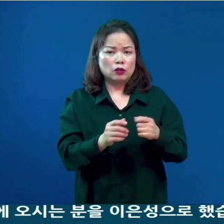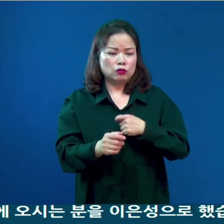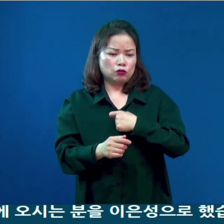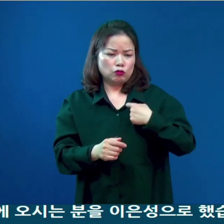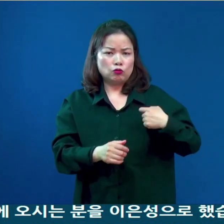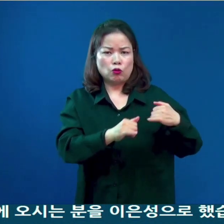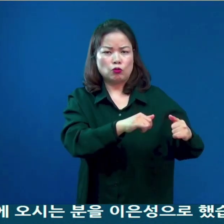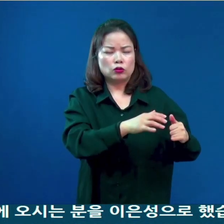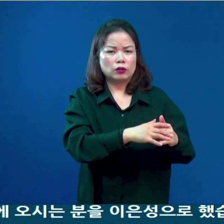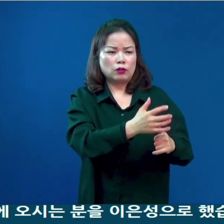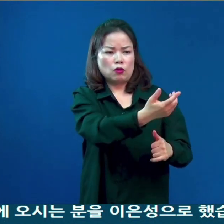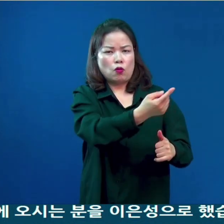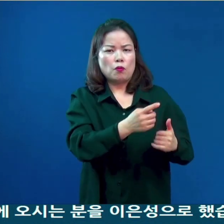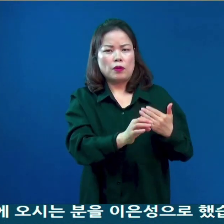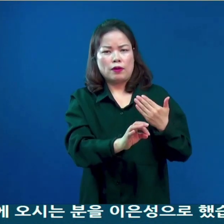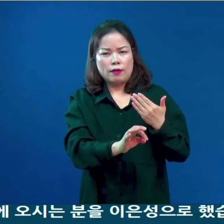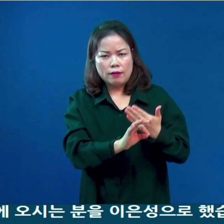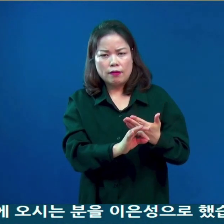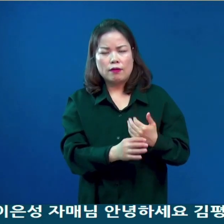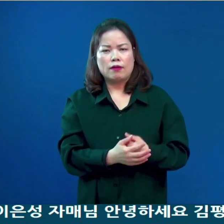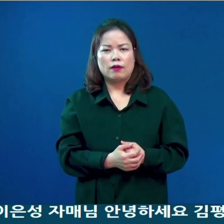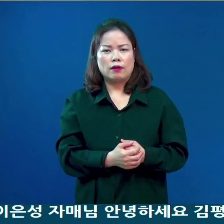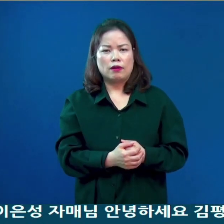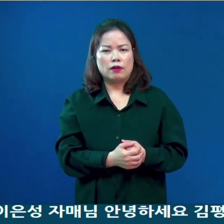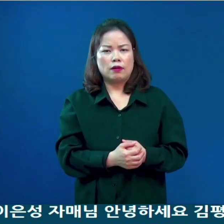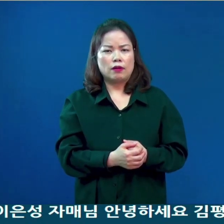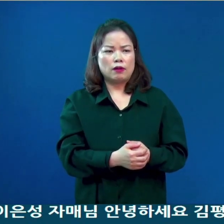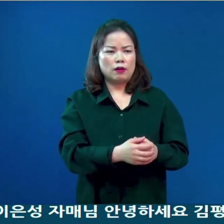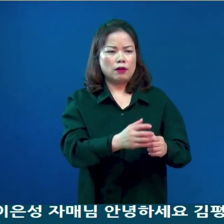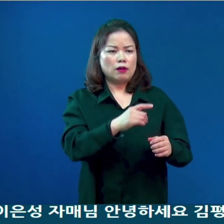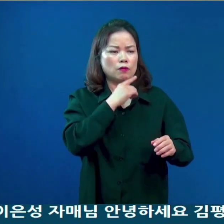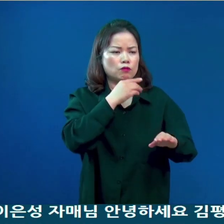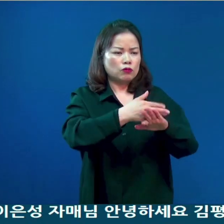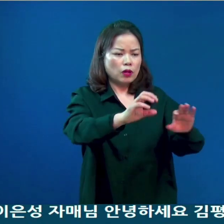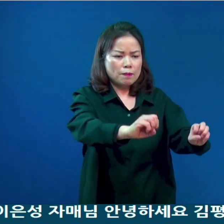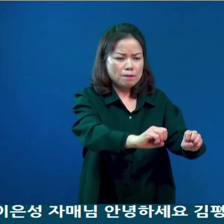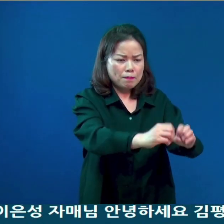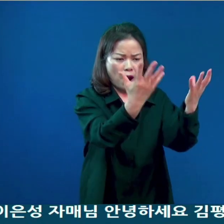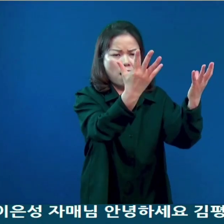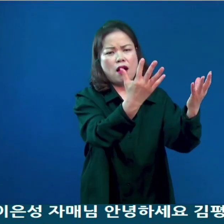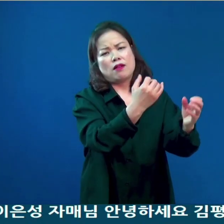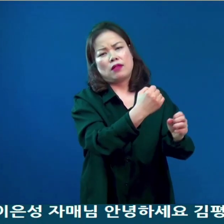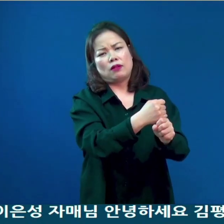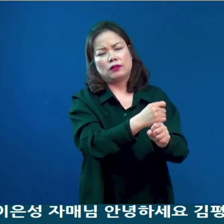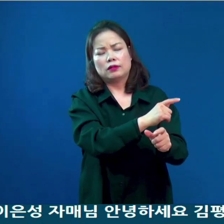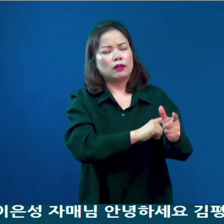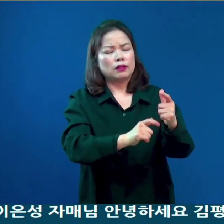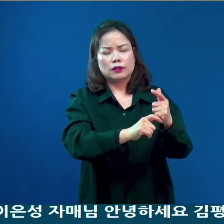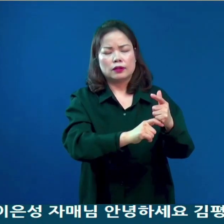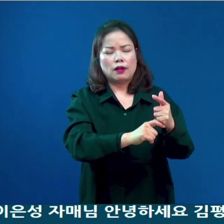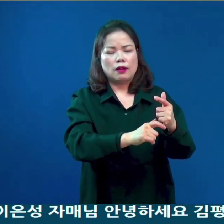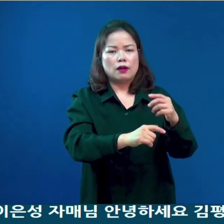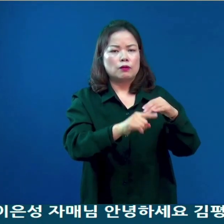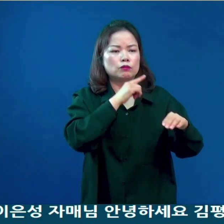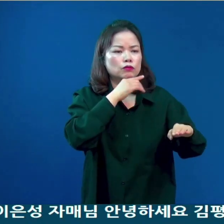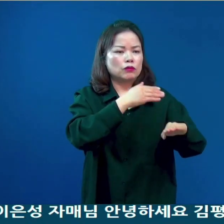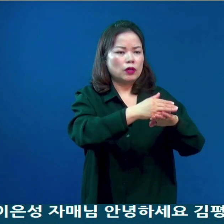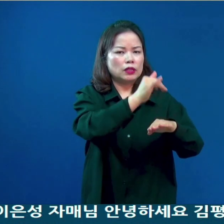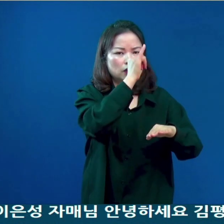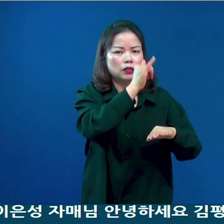중공군이 내려오면 원자탄을 투하한다는 말을 듣고 더 이상 평양에 머물 수 없을 것